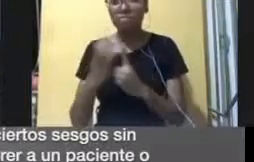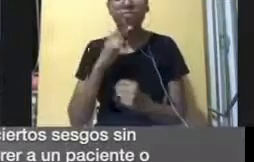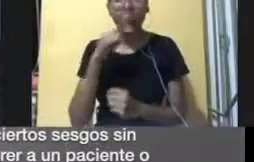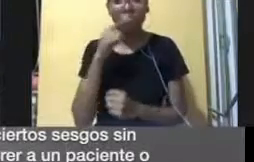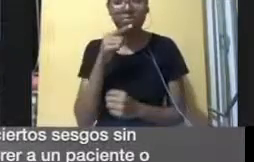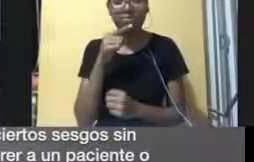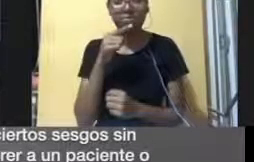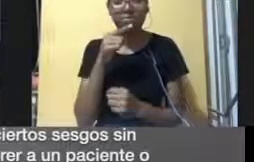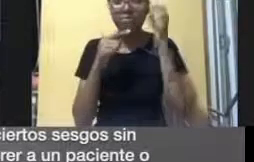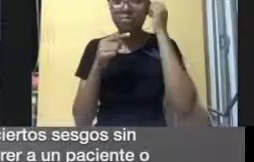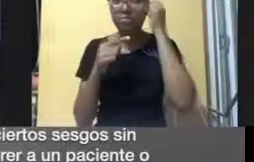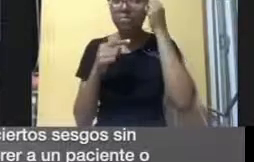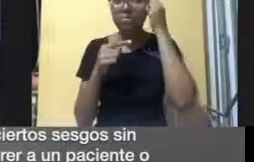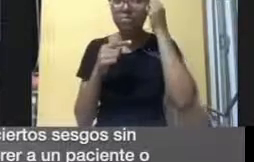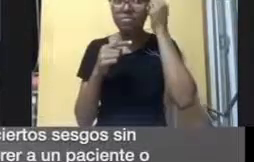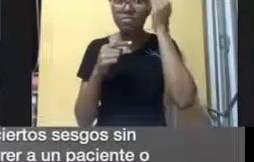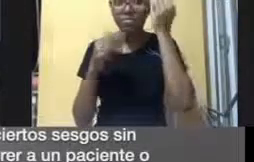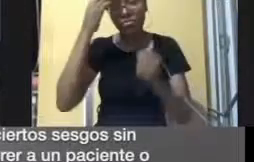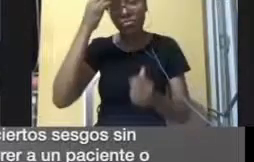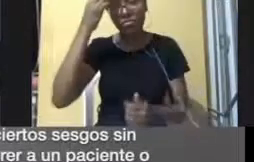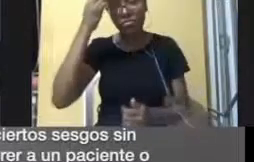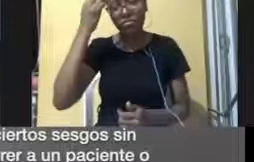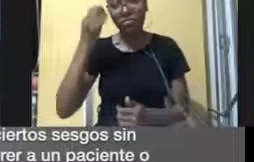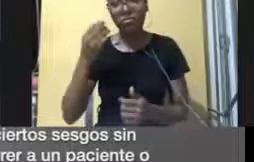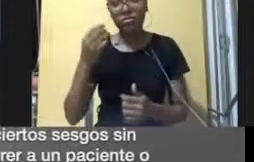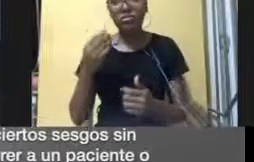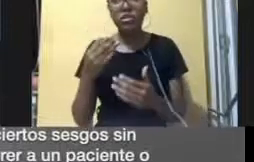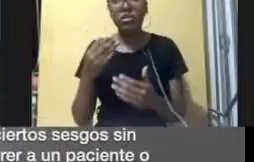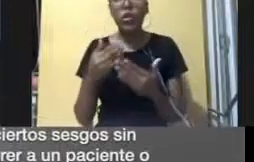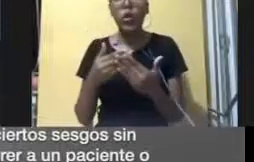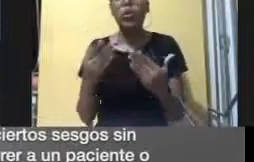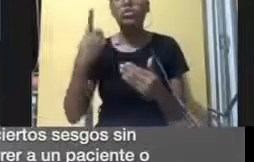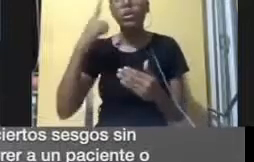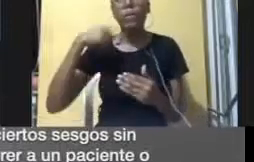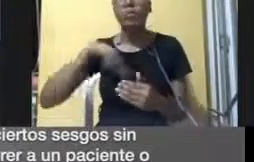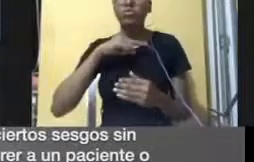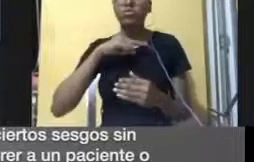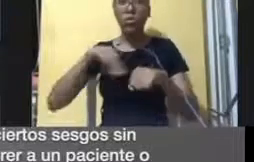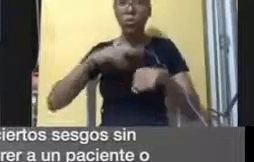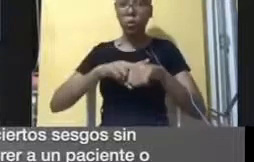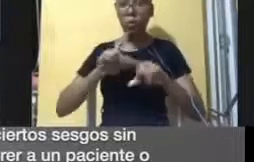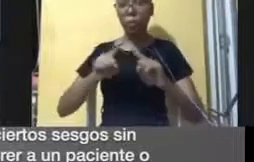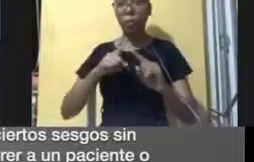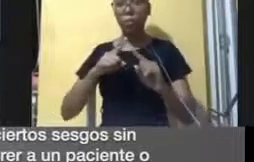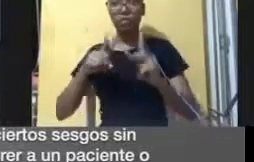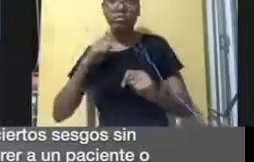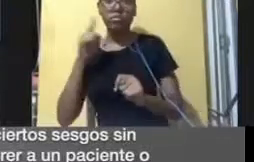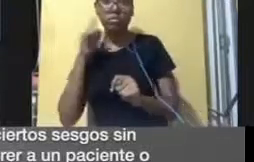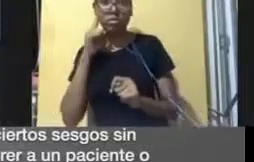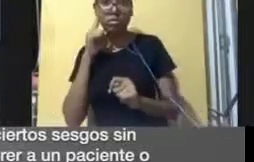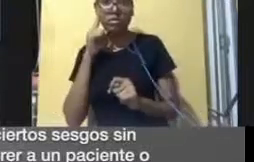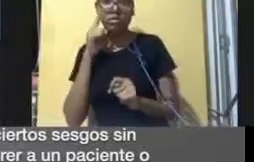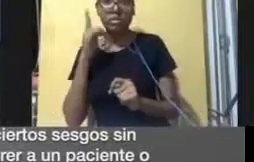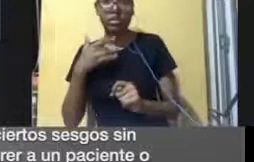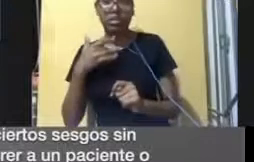costumbres hacer cosas que para nosotros son normales, pero que ofenden a las personas sordas, como no mantener el contacto